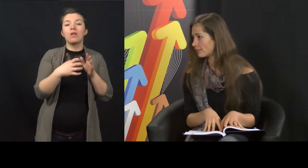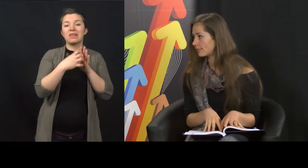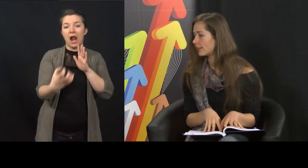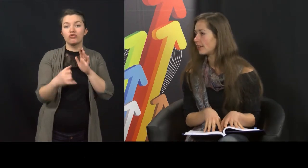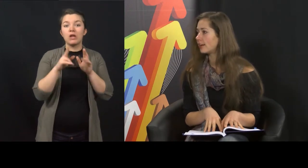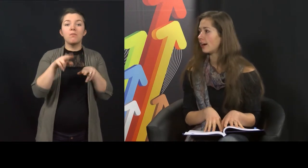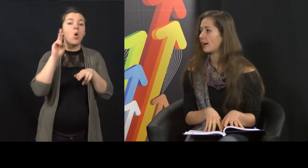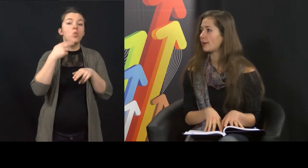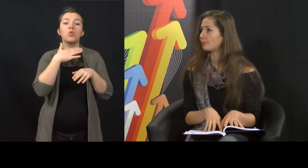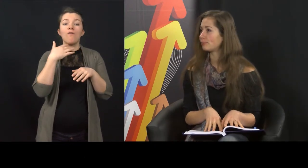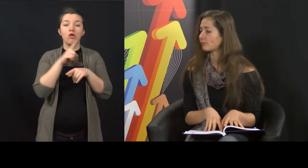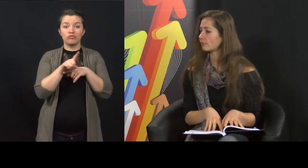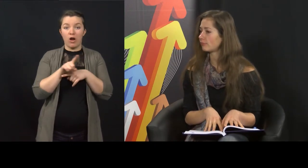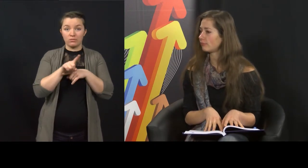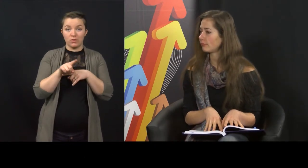časa.